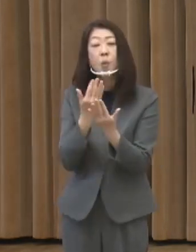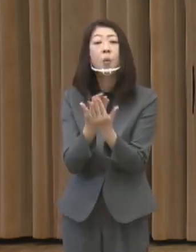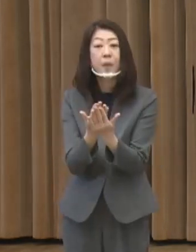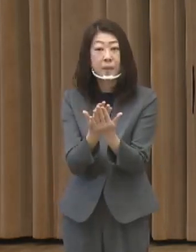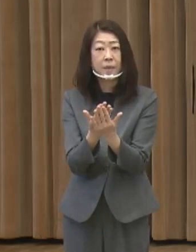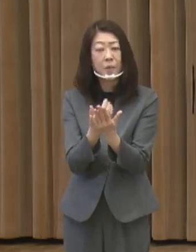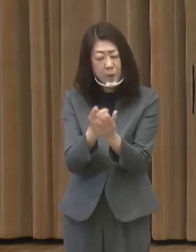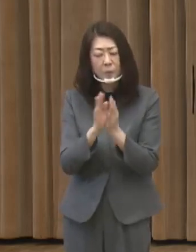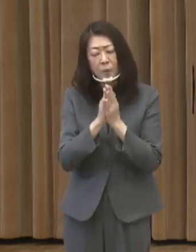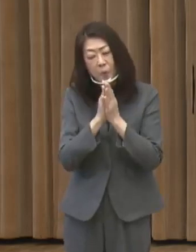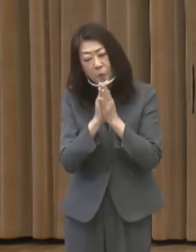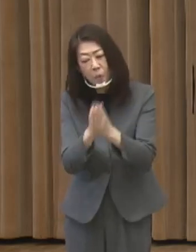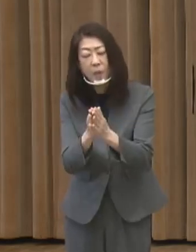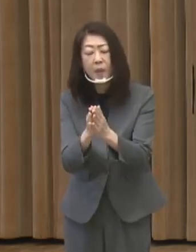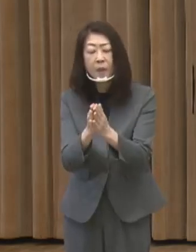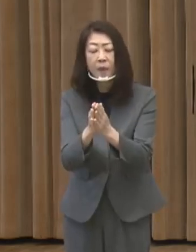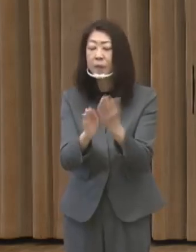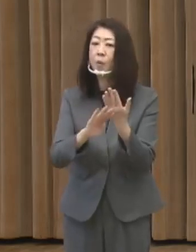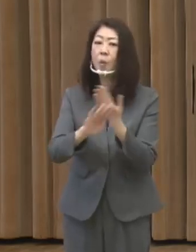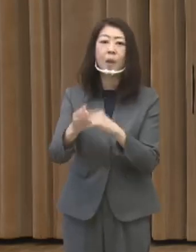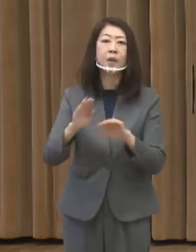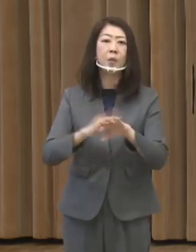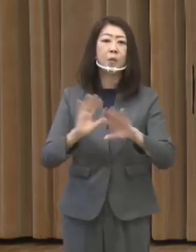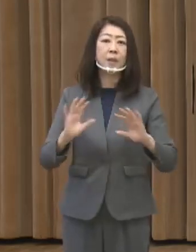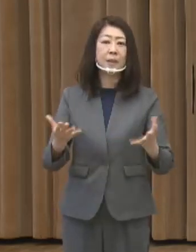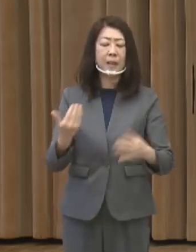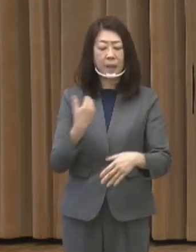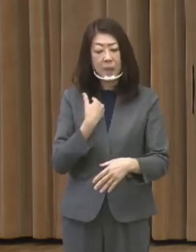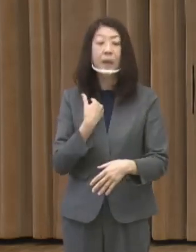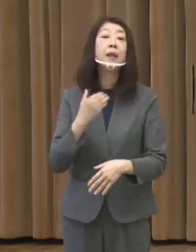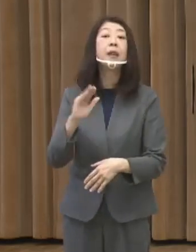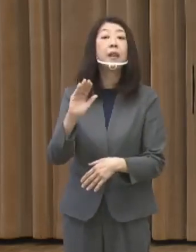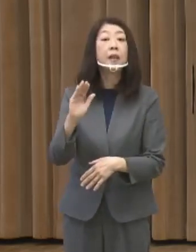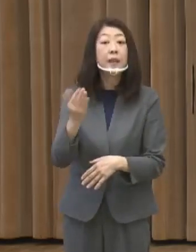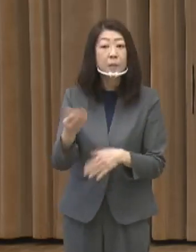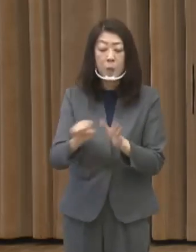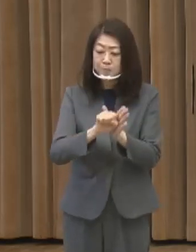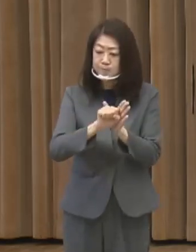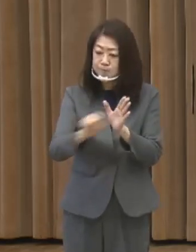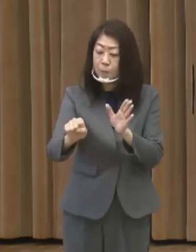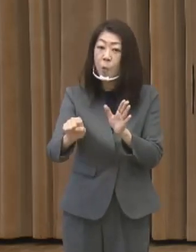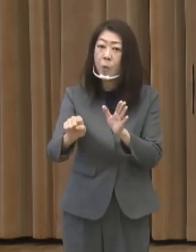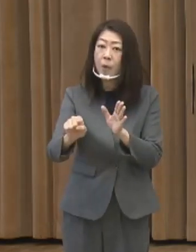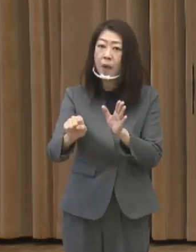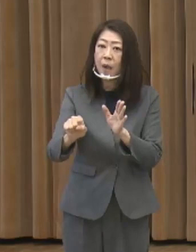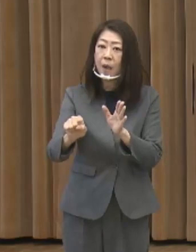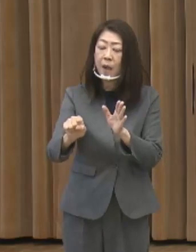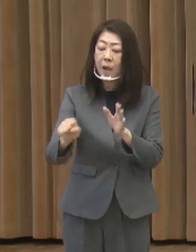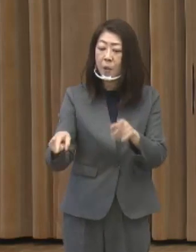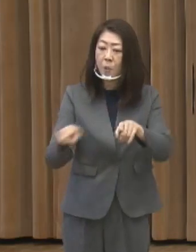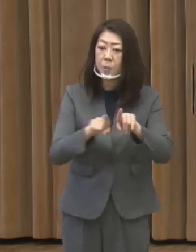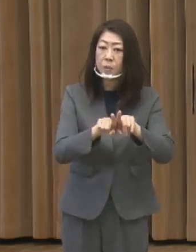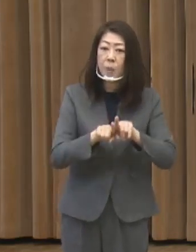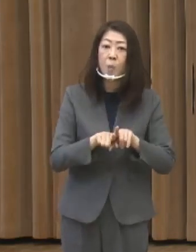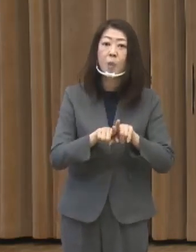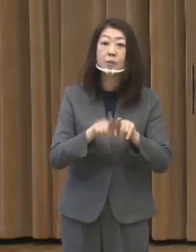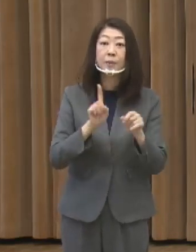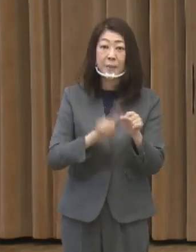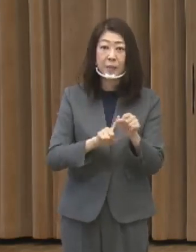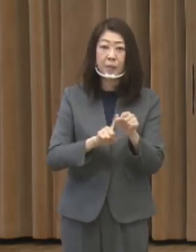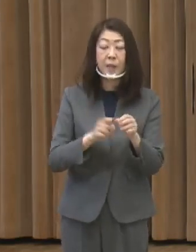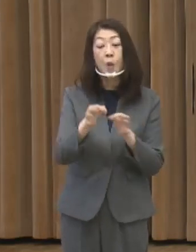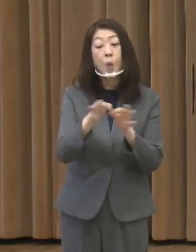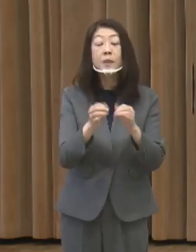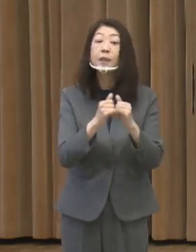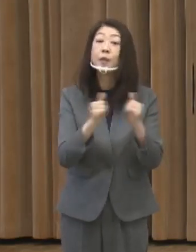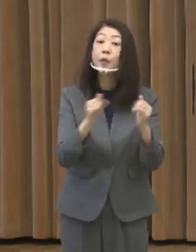願いをするしかありません。ただ実効性を伴うためには、例えば事業者の皆様に対して